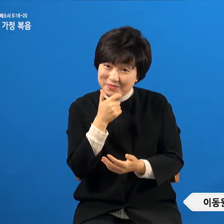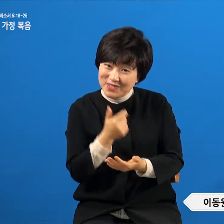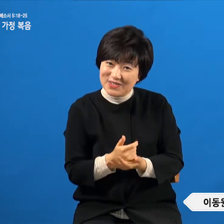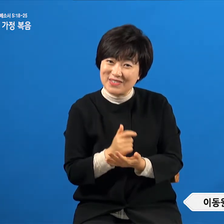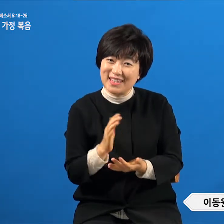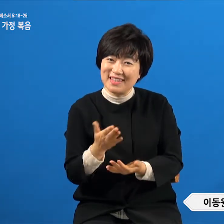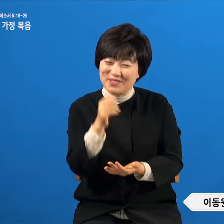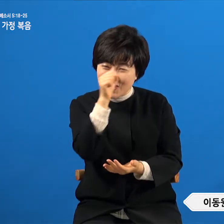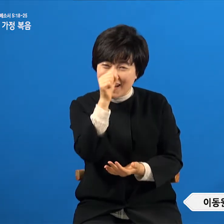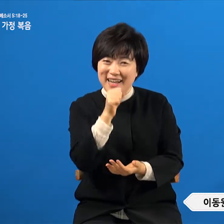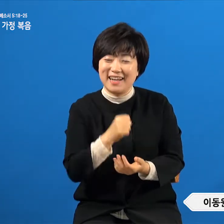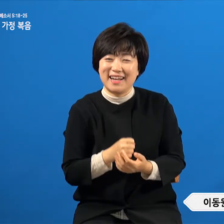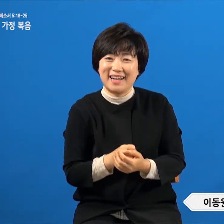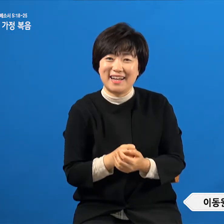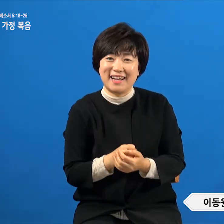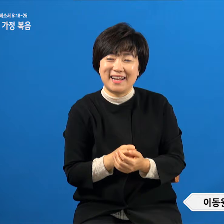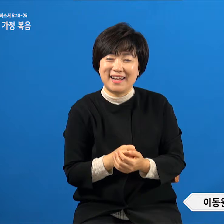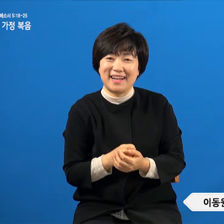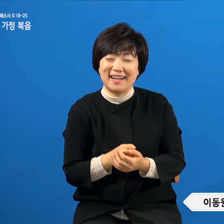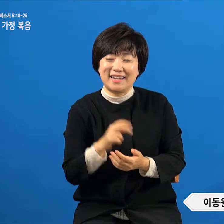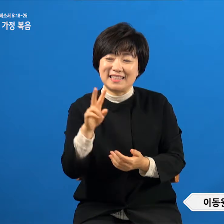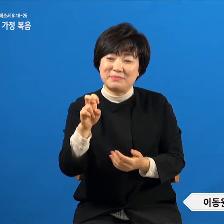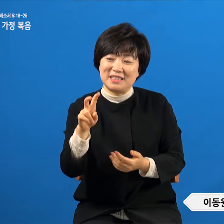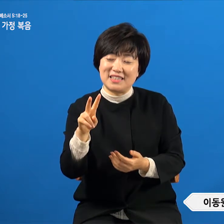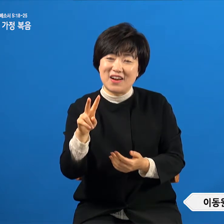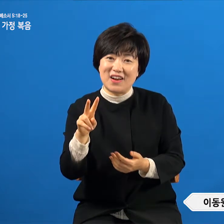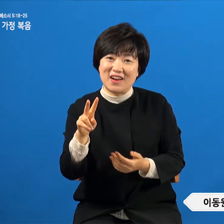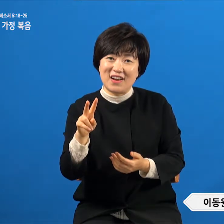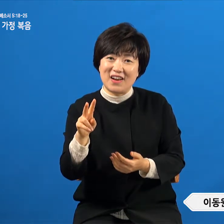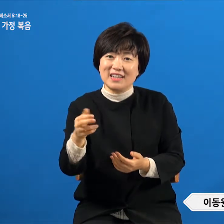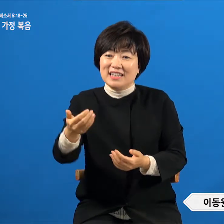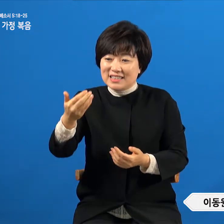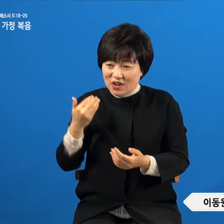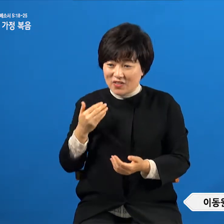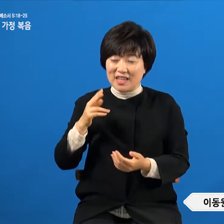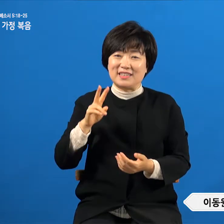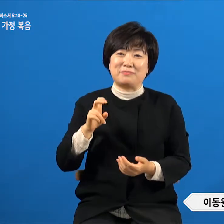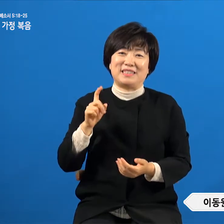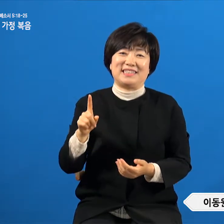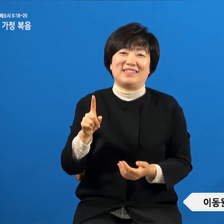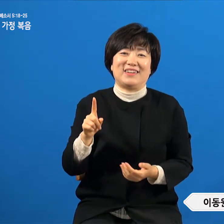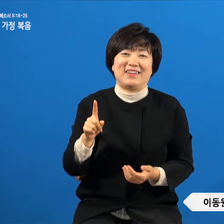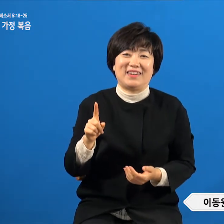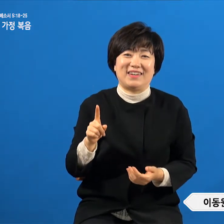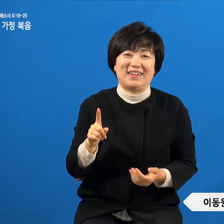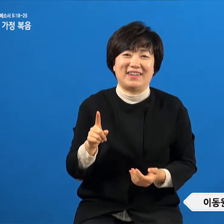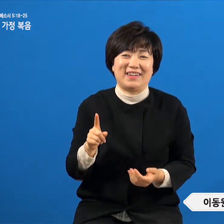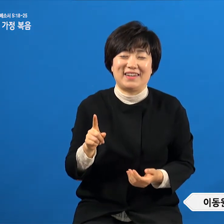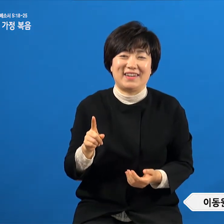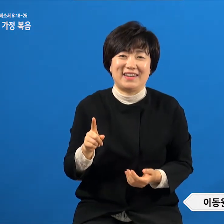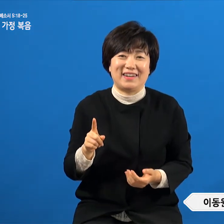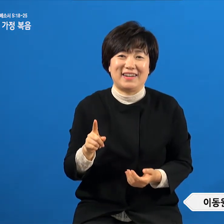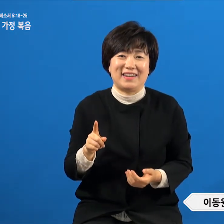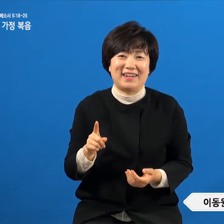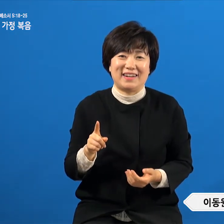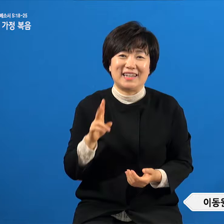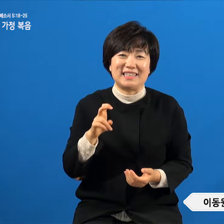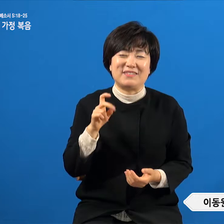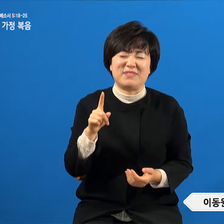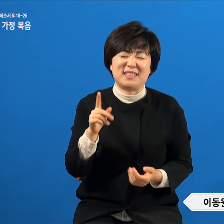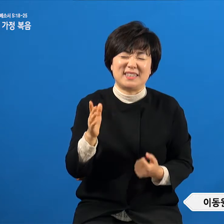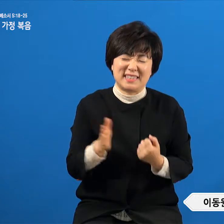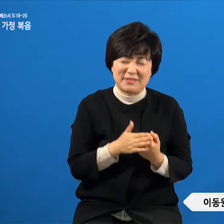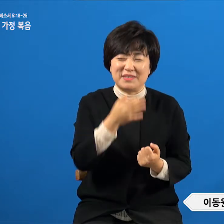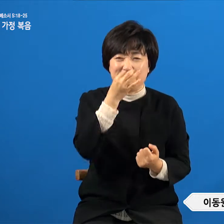감동되지 않습니까? 근데 22절 전에는 21절이 있다는 사실이에요. 21절. 이 21절